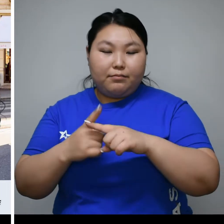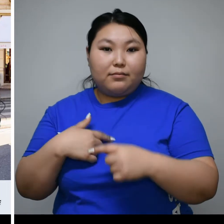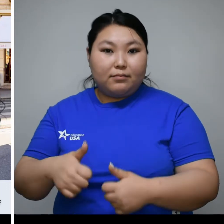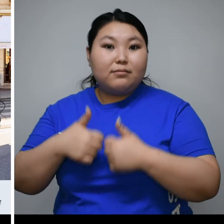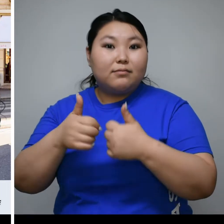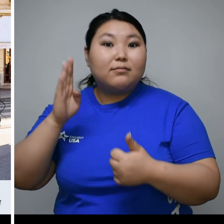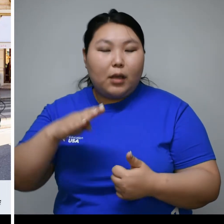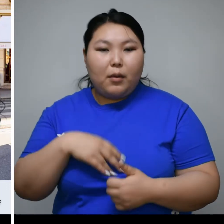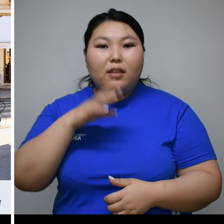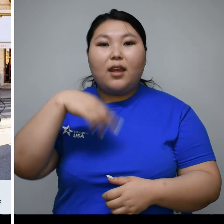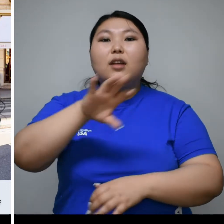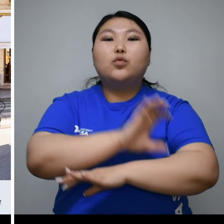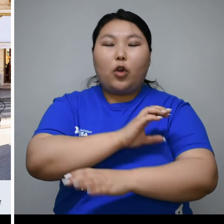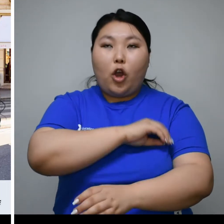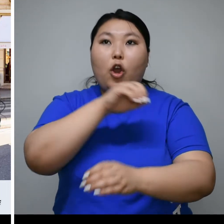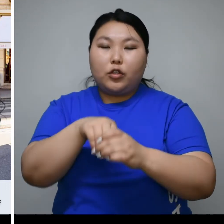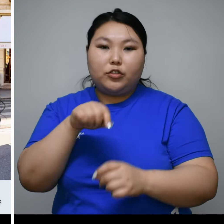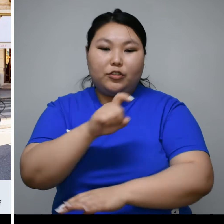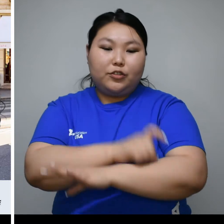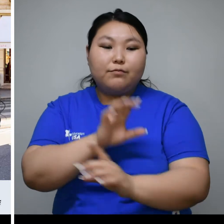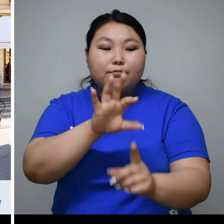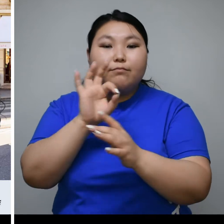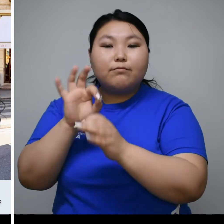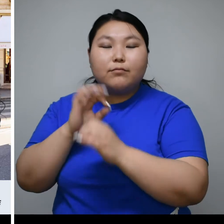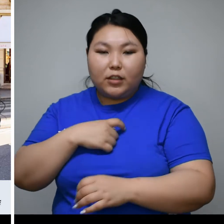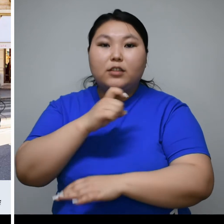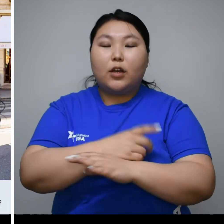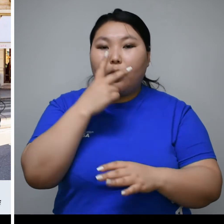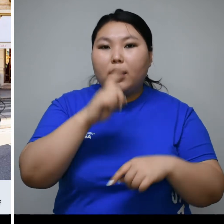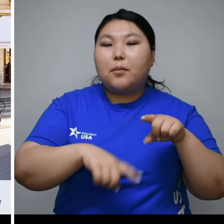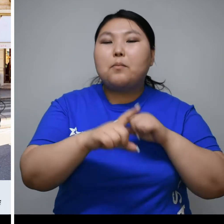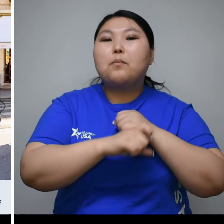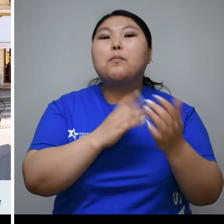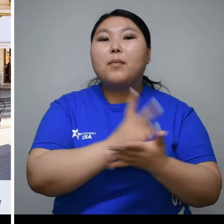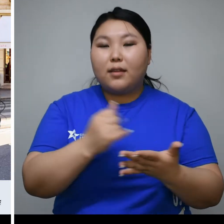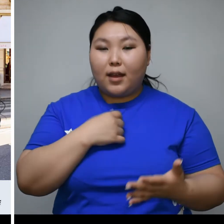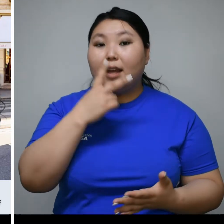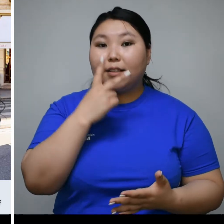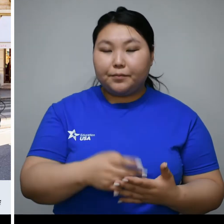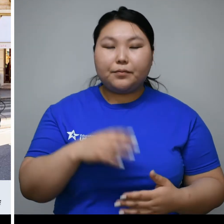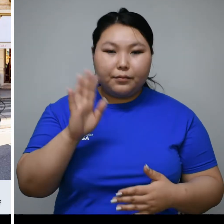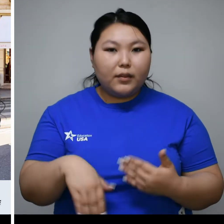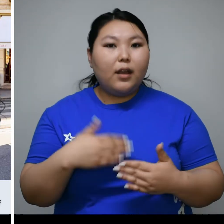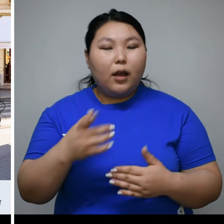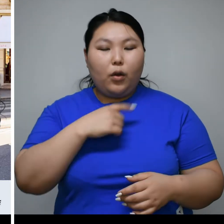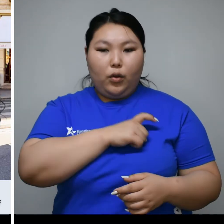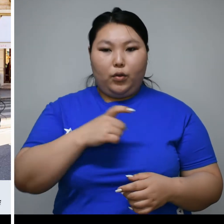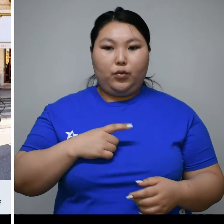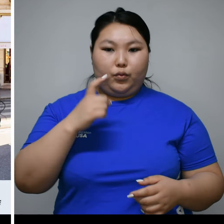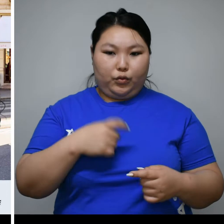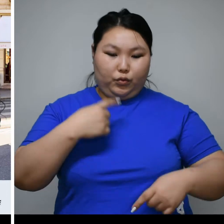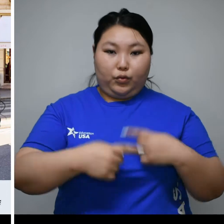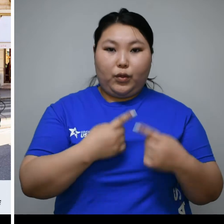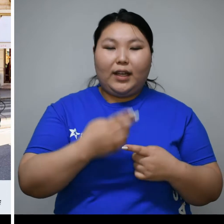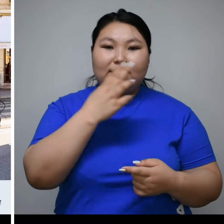чинь одоо энэ их сургуульд ороод төлхөө энэ хичээлүүдийг үзсэн ямар мэрэгчл байна гэж эхлээ харсан. За дээрэс нь хувь